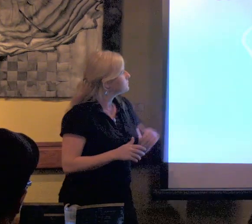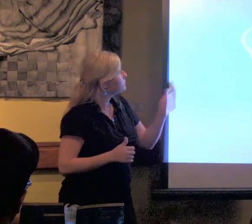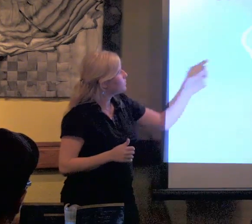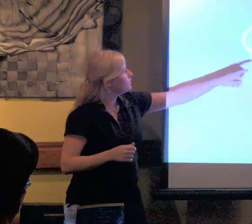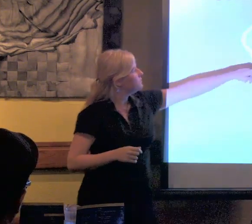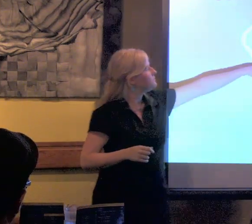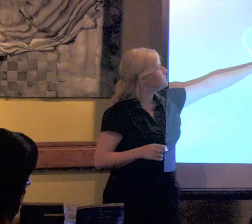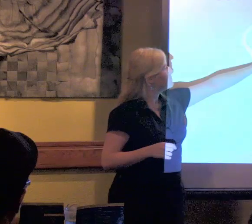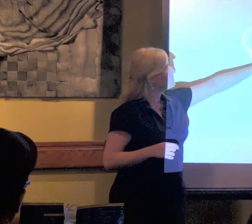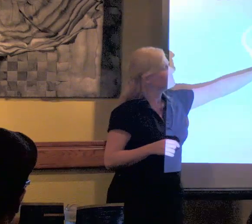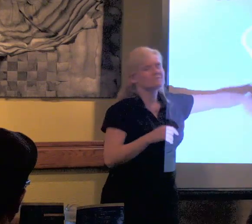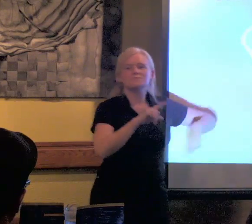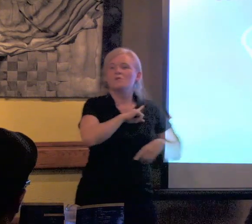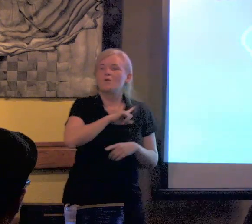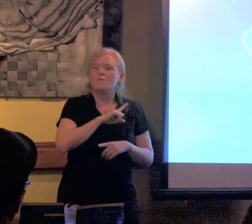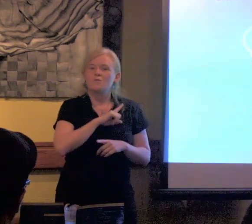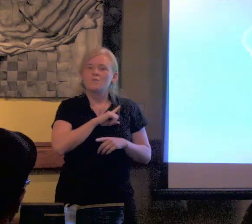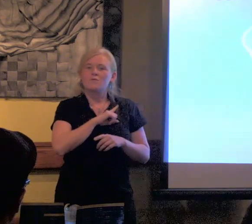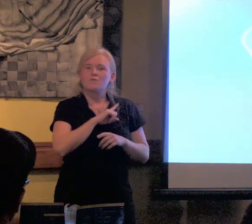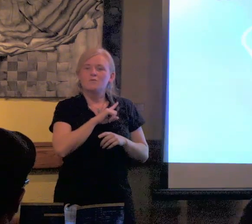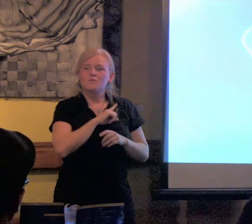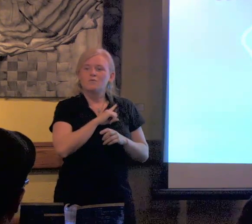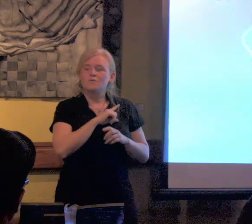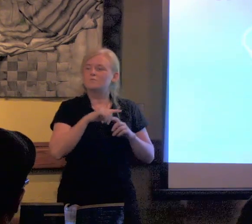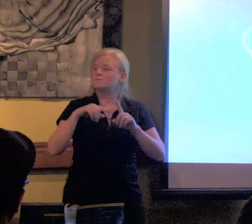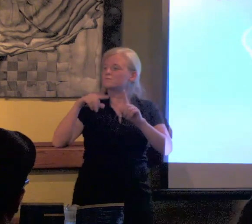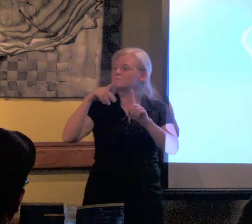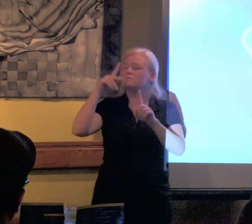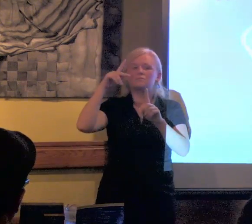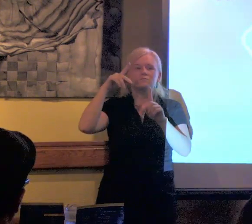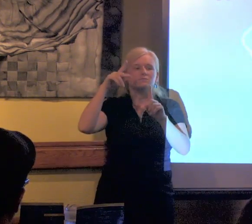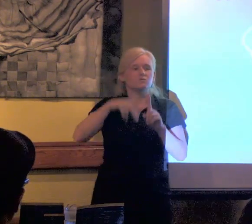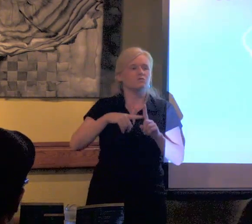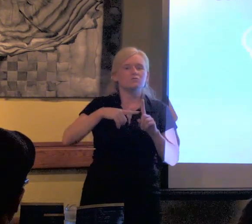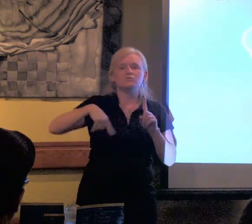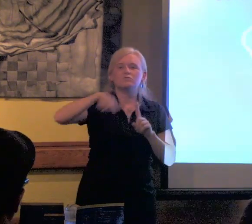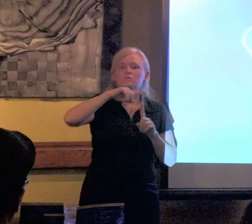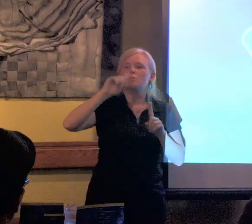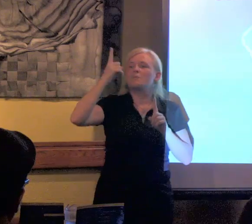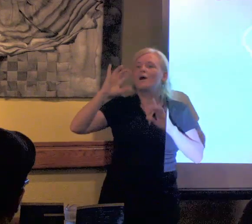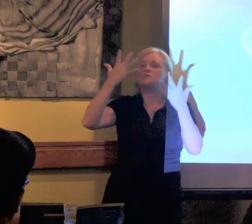justement des comportements teintés d'autisme de par nos perceptions? Il y a également les peurs.